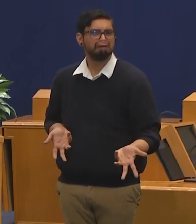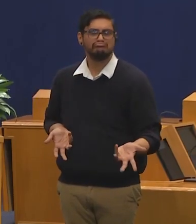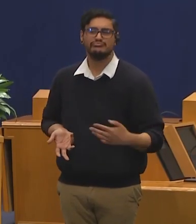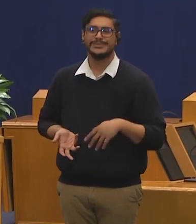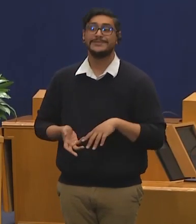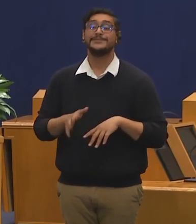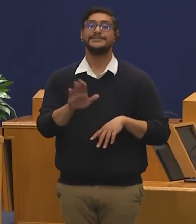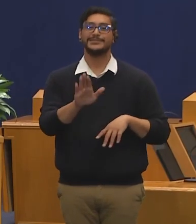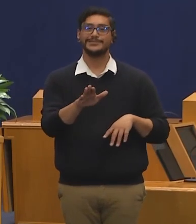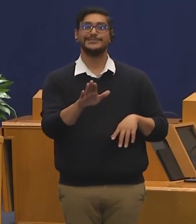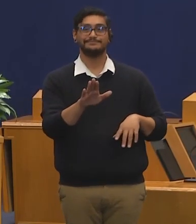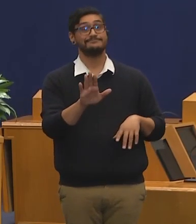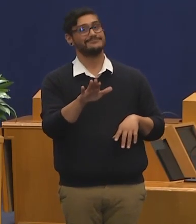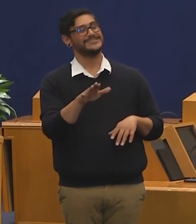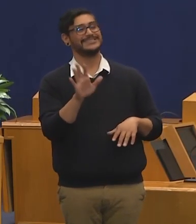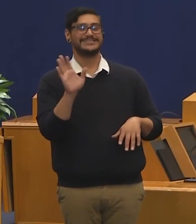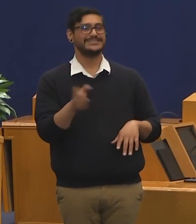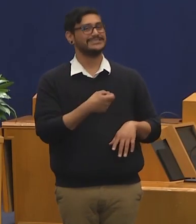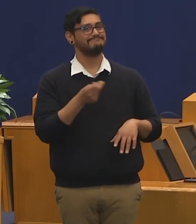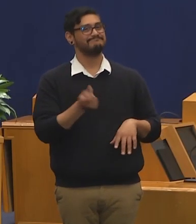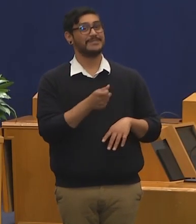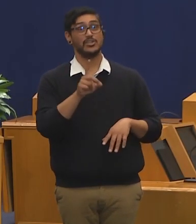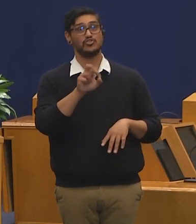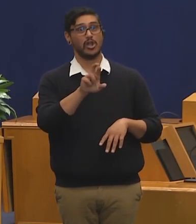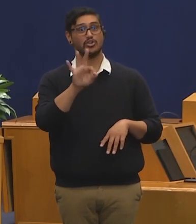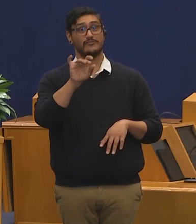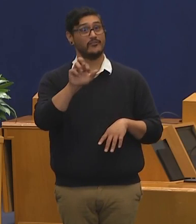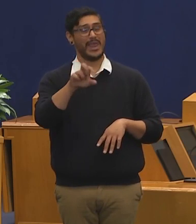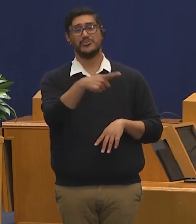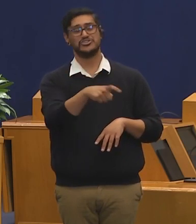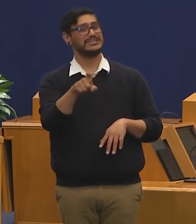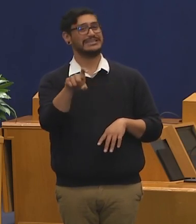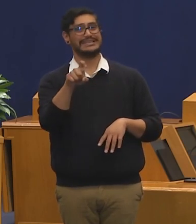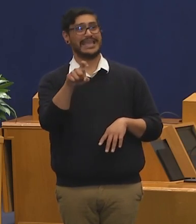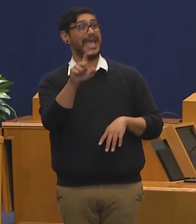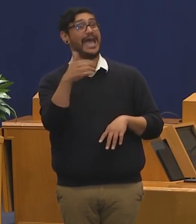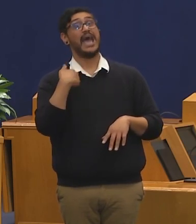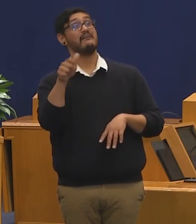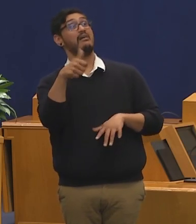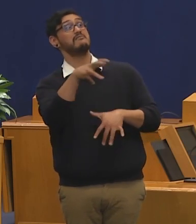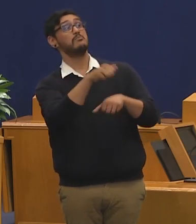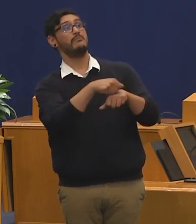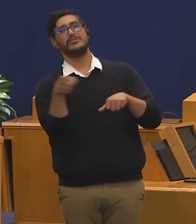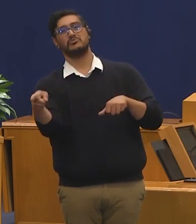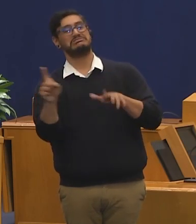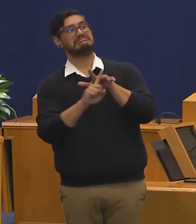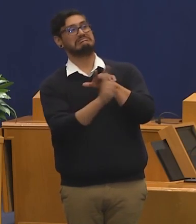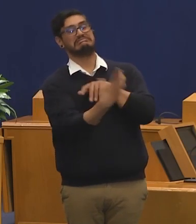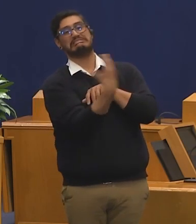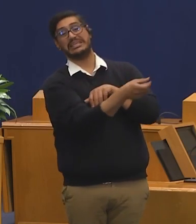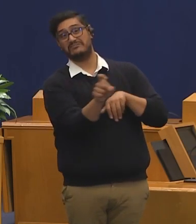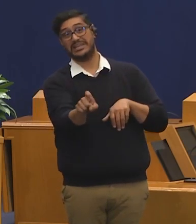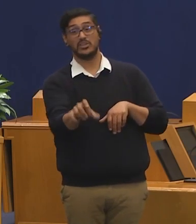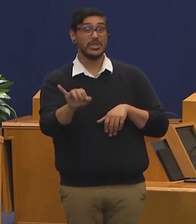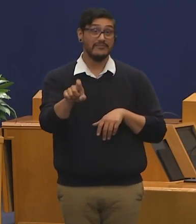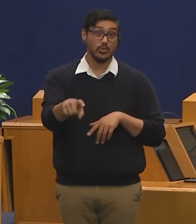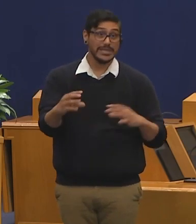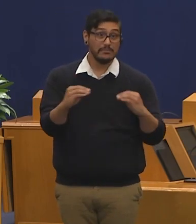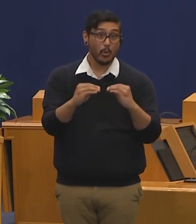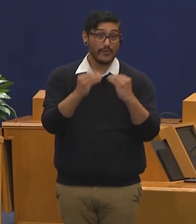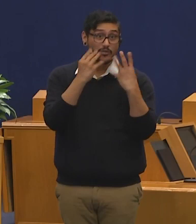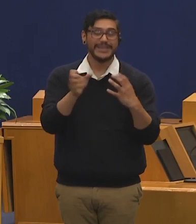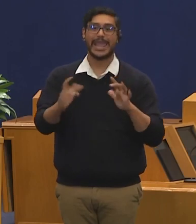informar que tenía otra cita la doctora Ferrer, entonces si necesita más información puede contactarse con